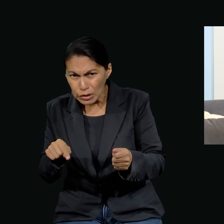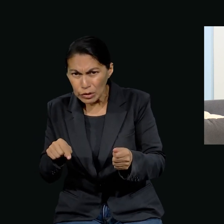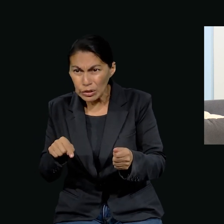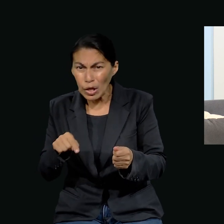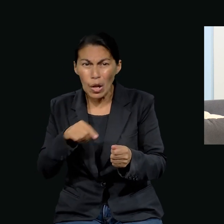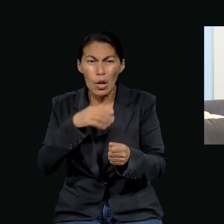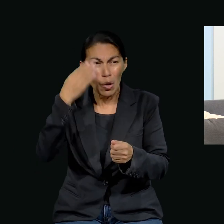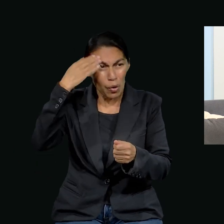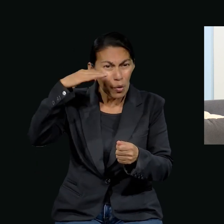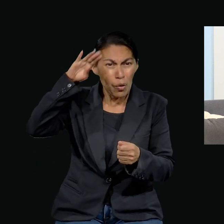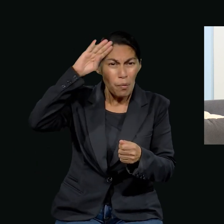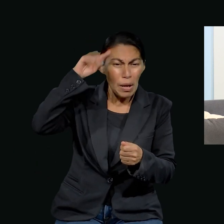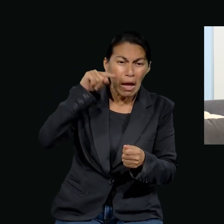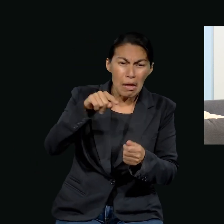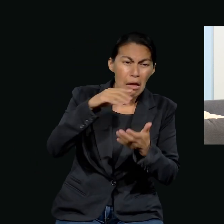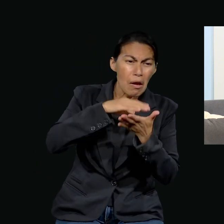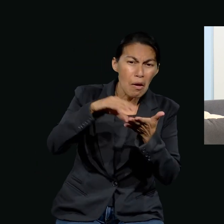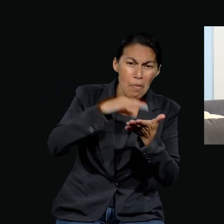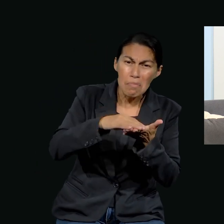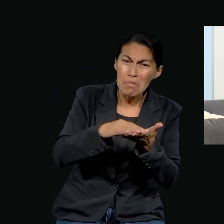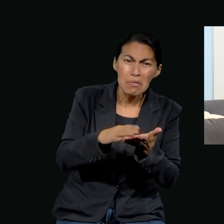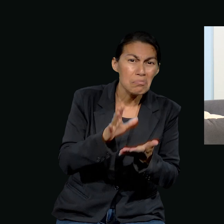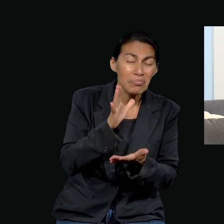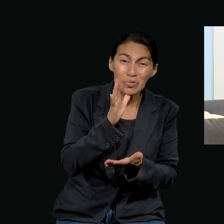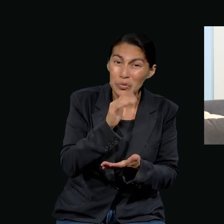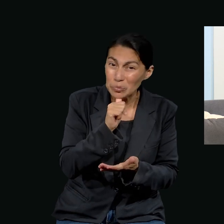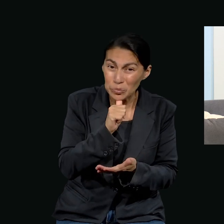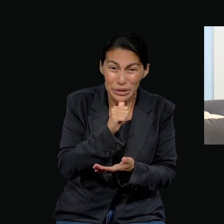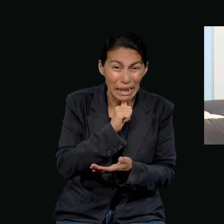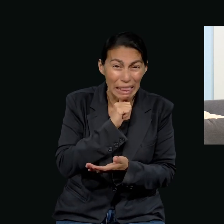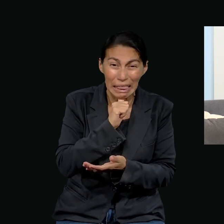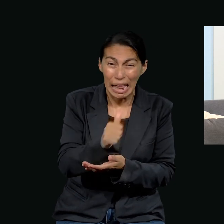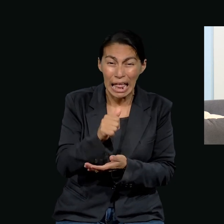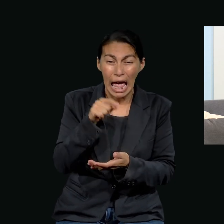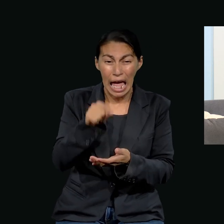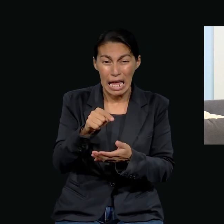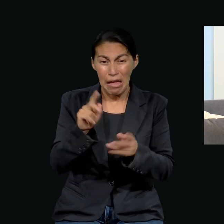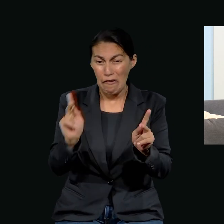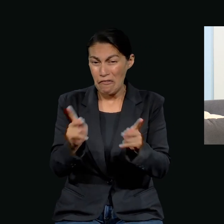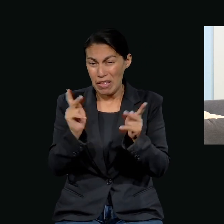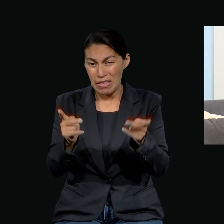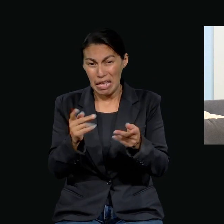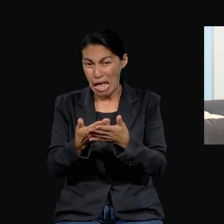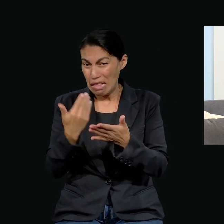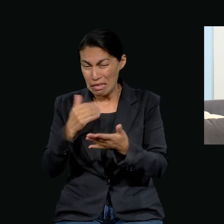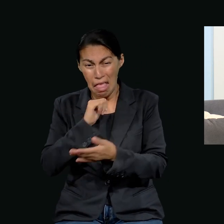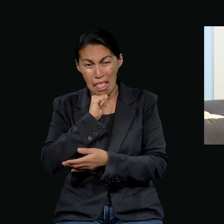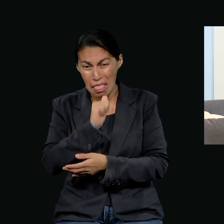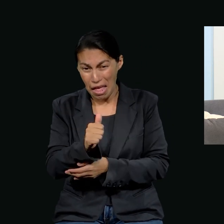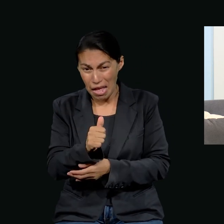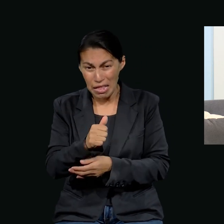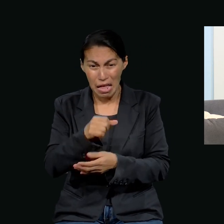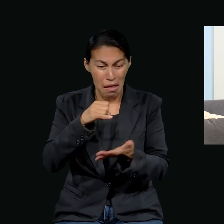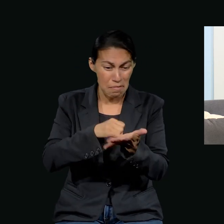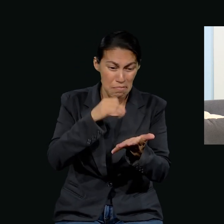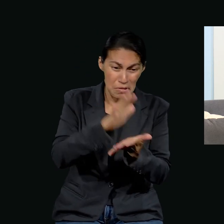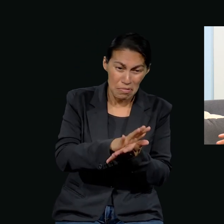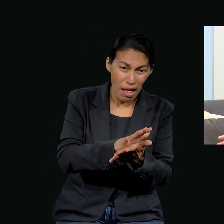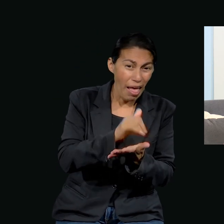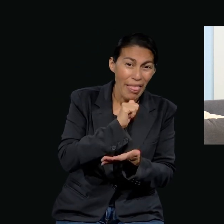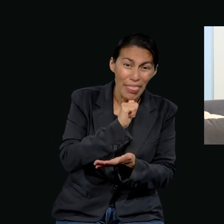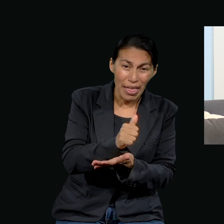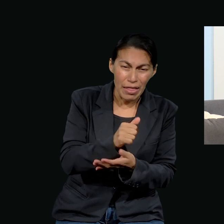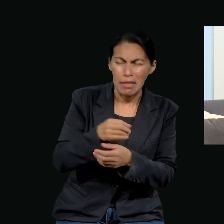Cuba, porque allí no hay una tienda donde los venden, no hay una editora. Bueno, ahora sí hay una editora en La Habana, pero más